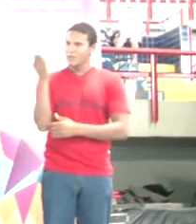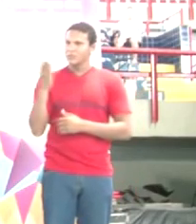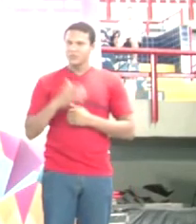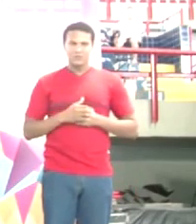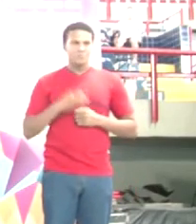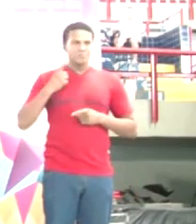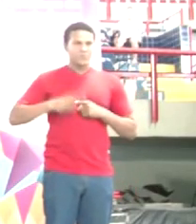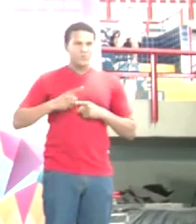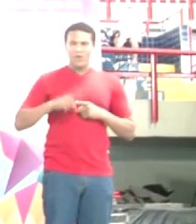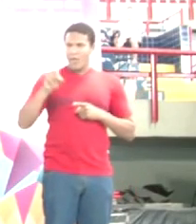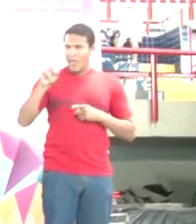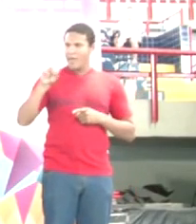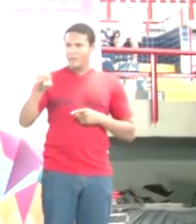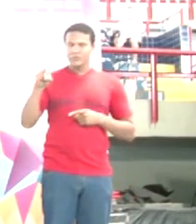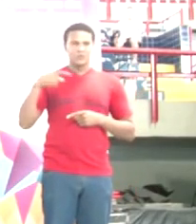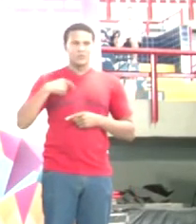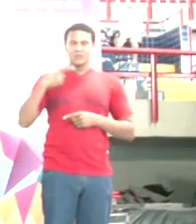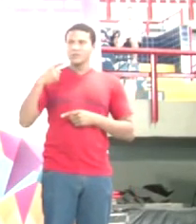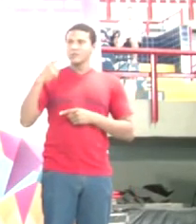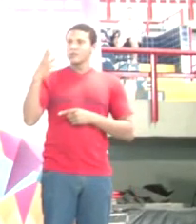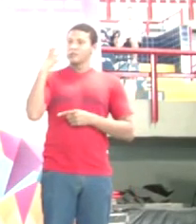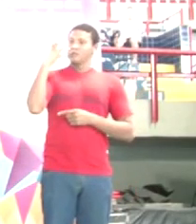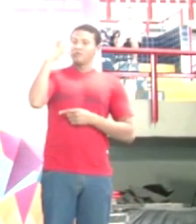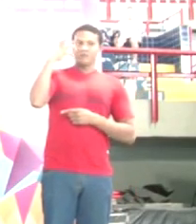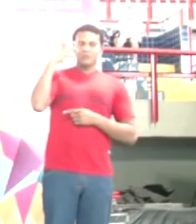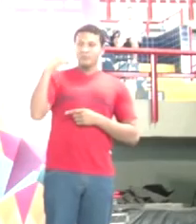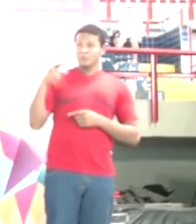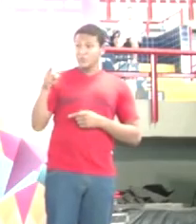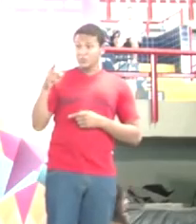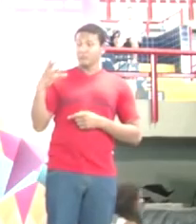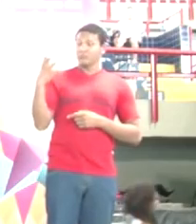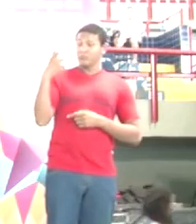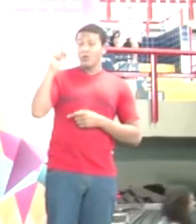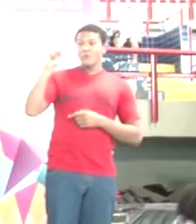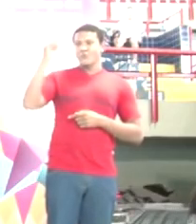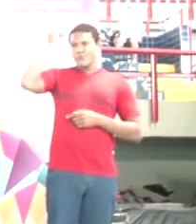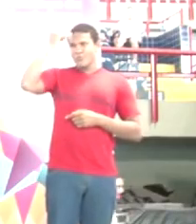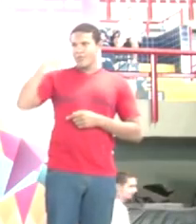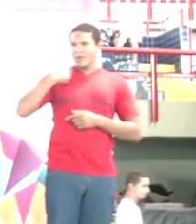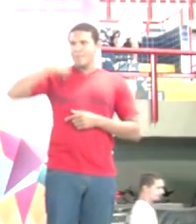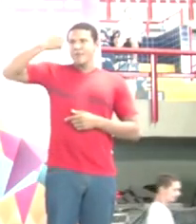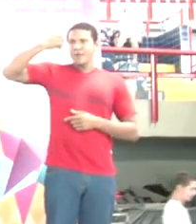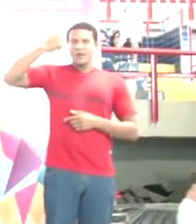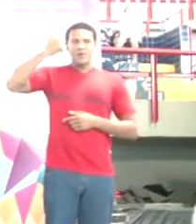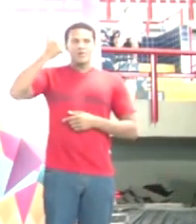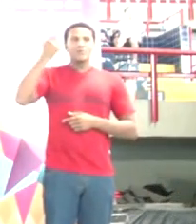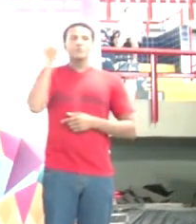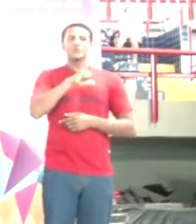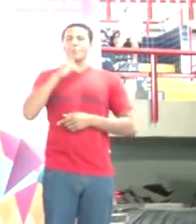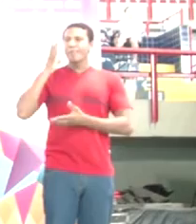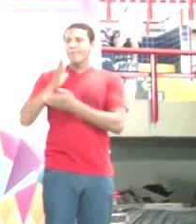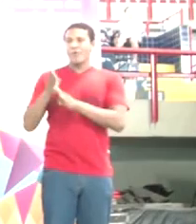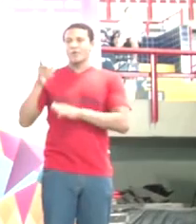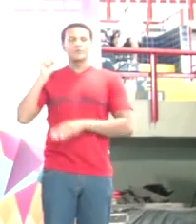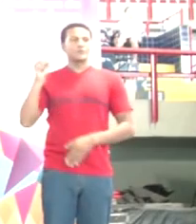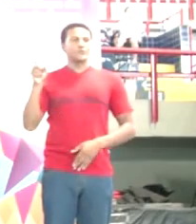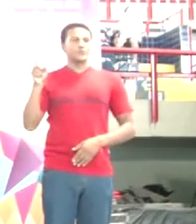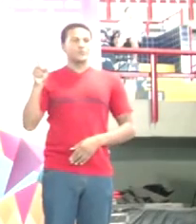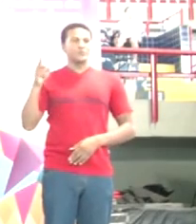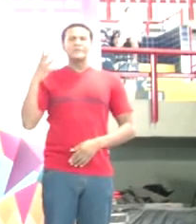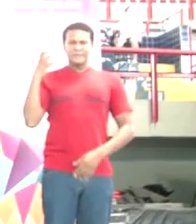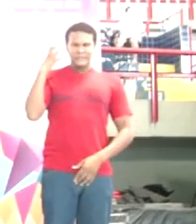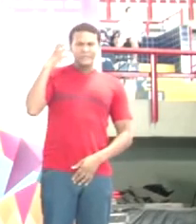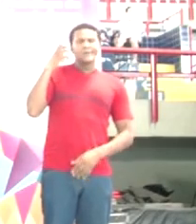ponto negativo. E aquilo ali me uniu ao meu pai de uma maneira incondicional, né, ainda mais. Então, o que era um desafio